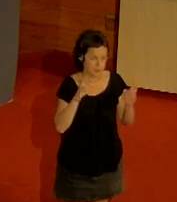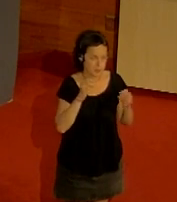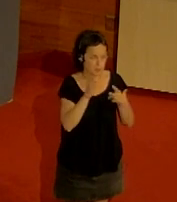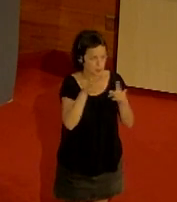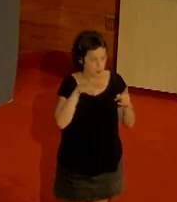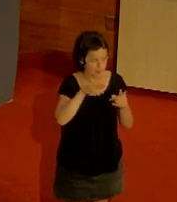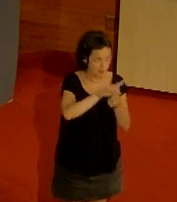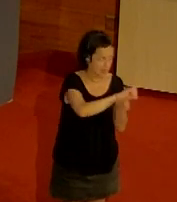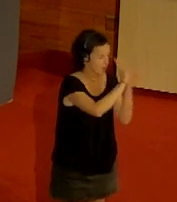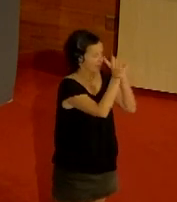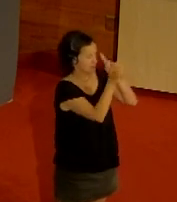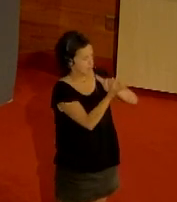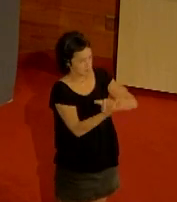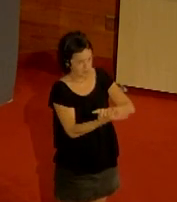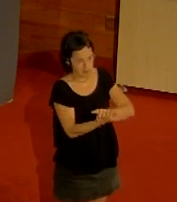¿no? Y